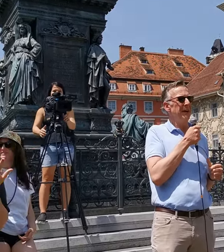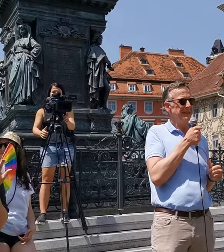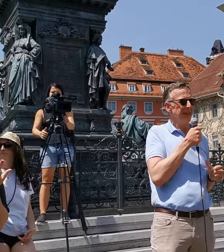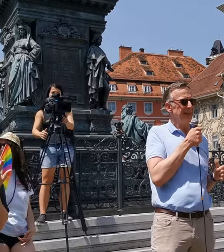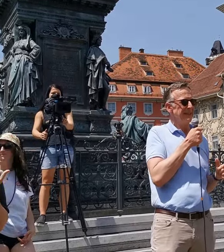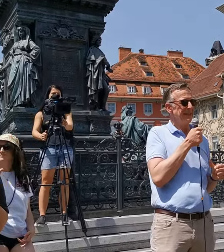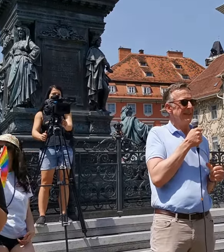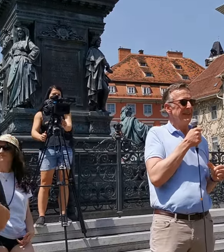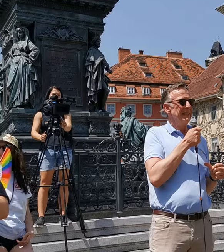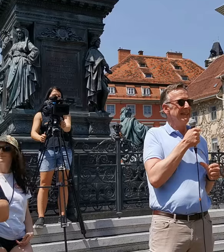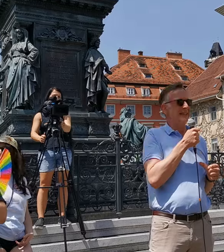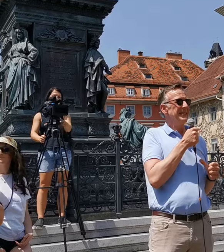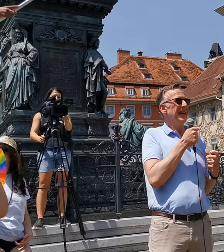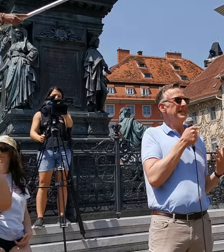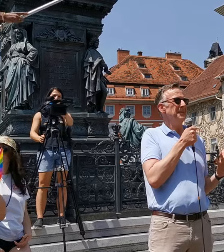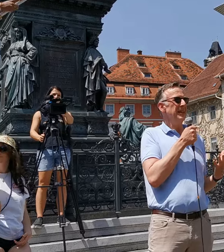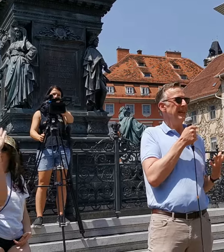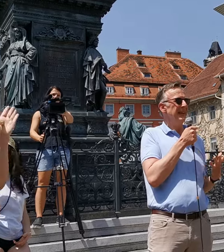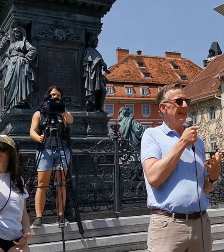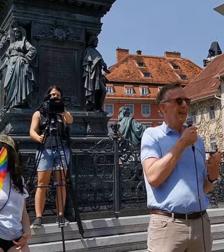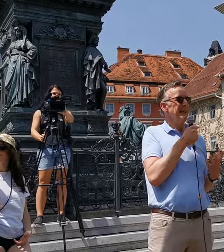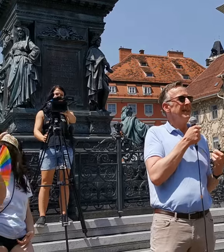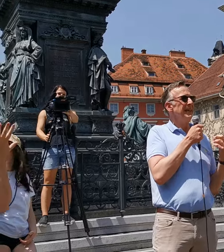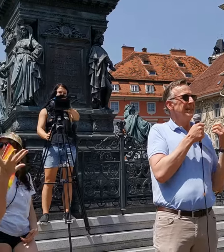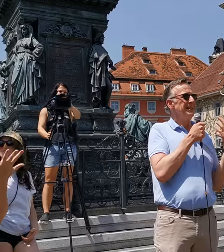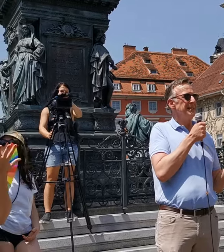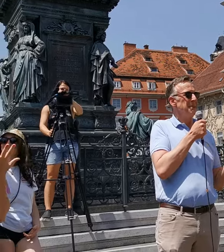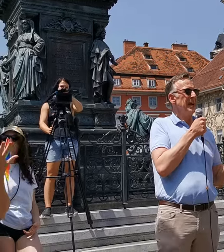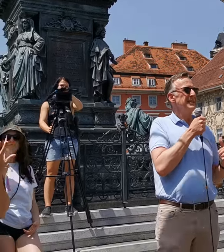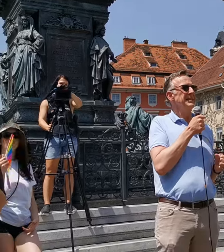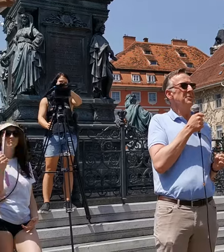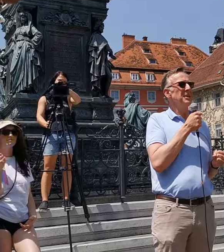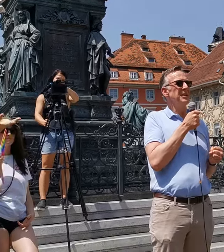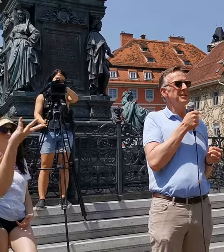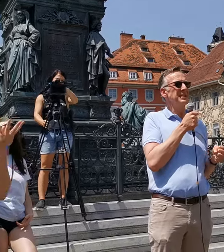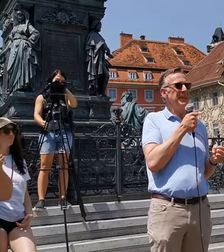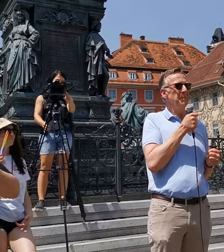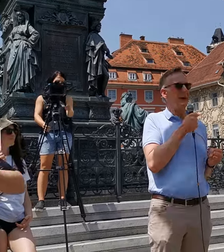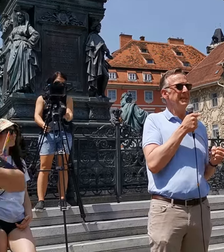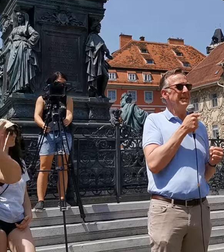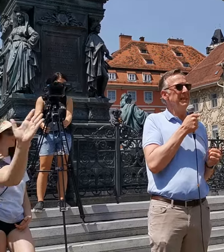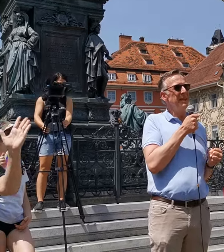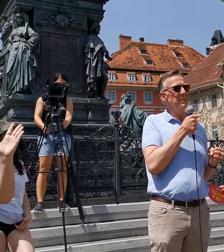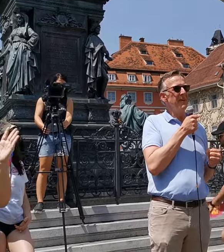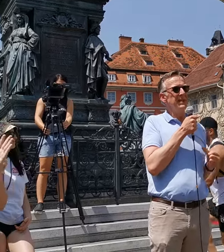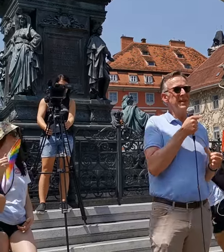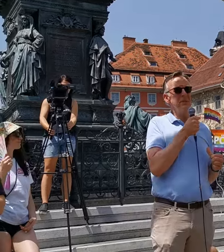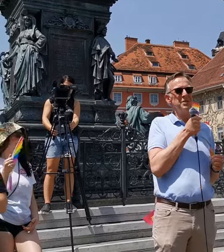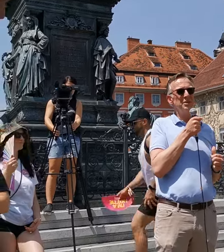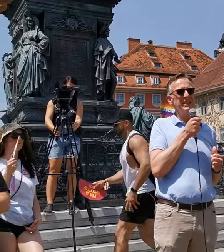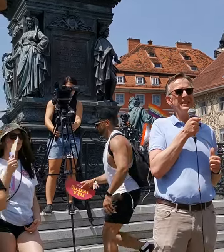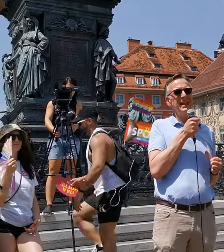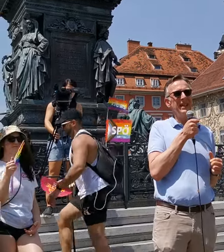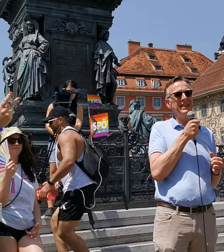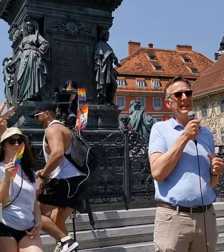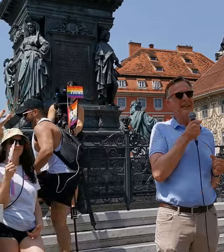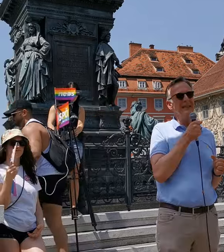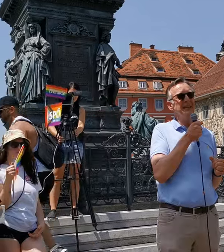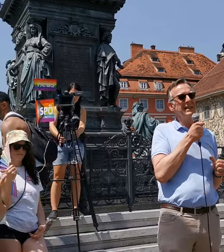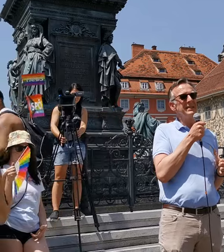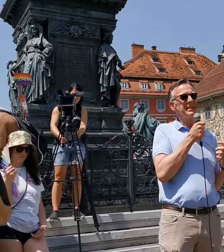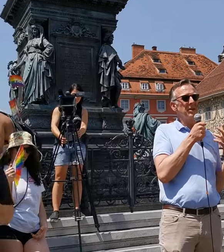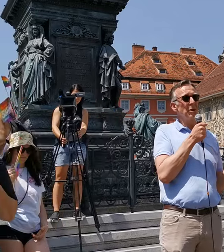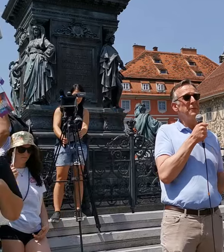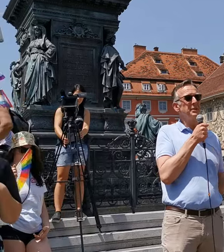der Vielfalt sein. Das ist ganz wichtig, dass das im ganzen Juni auch sichtbar ist. Mir war das ein besonderes